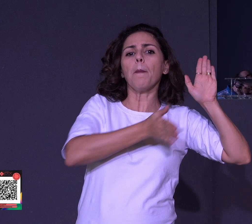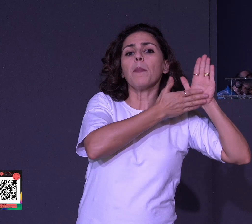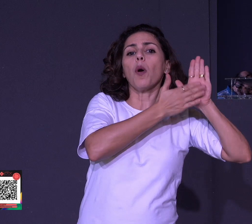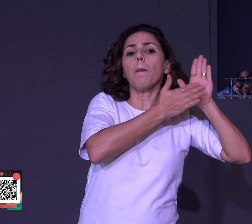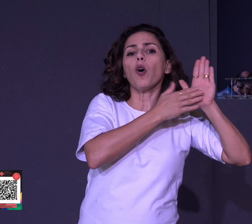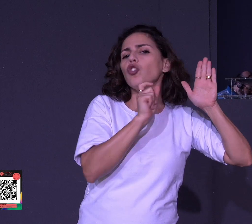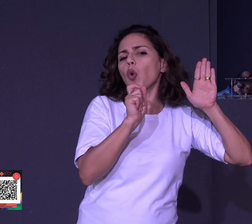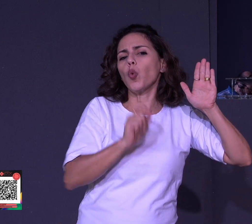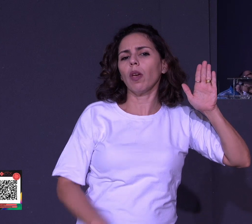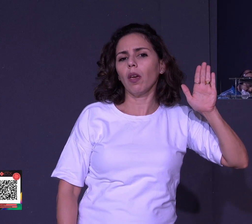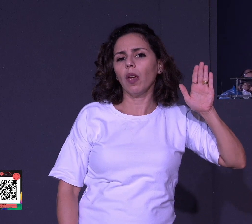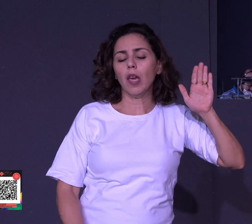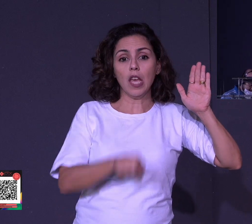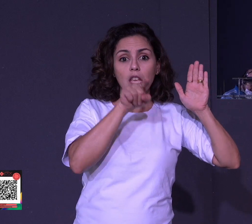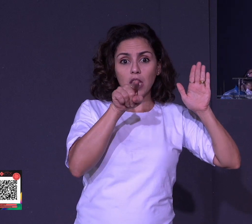Deus quer o quê?